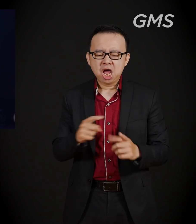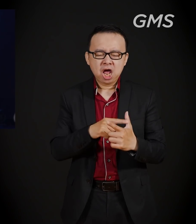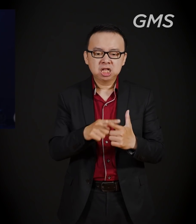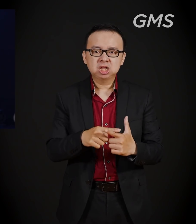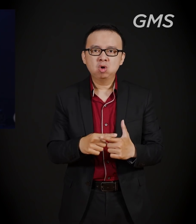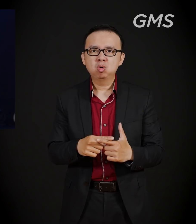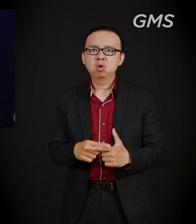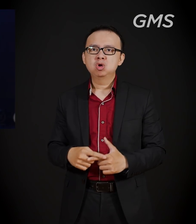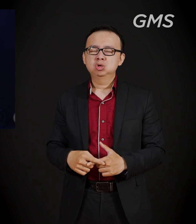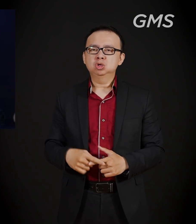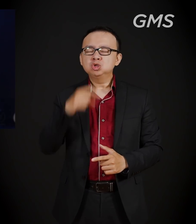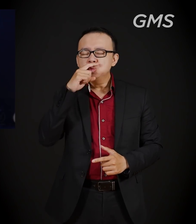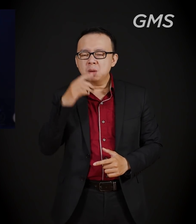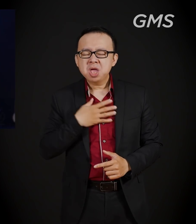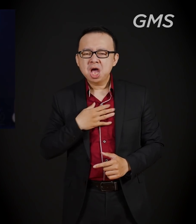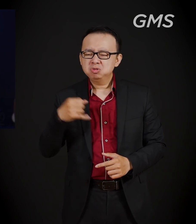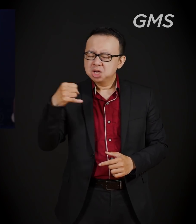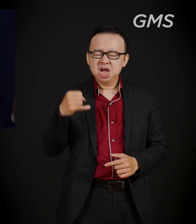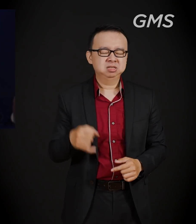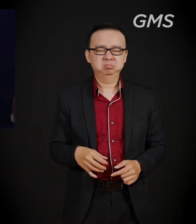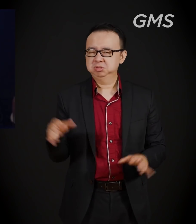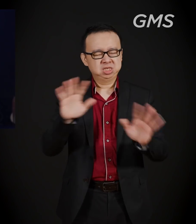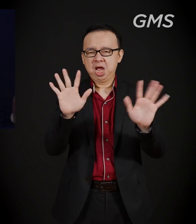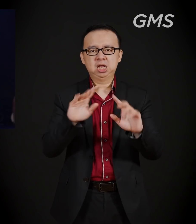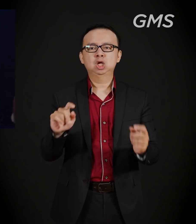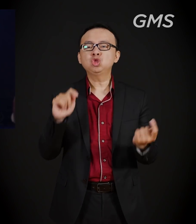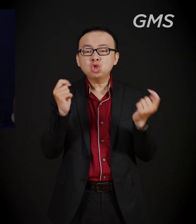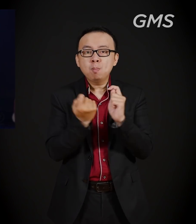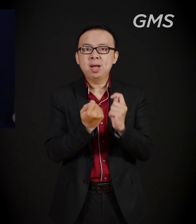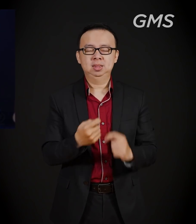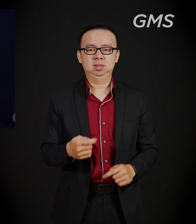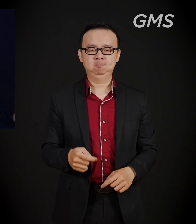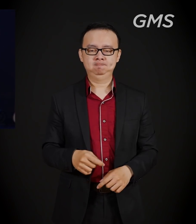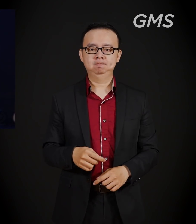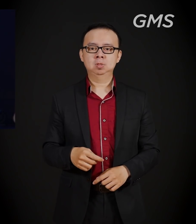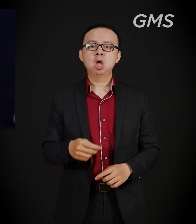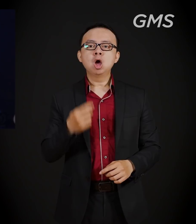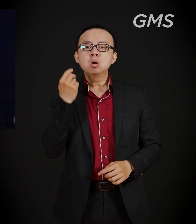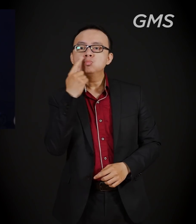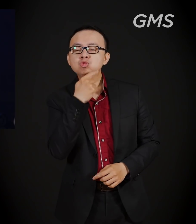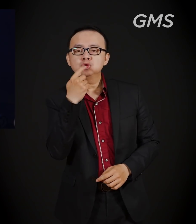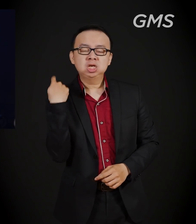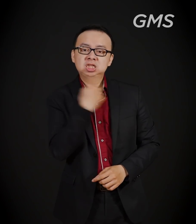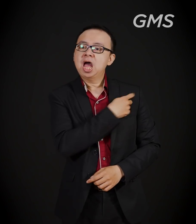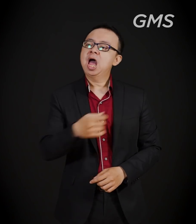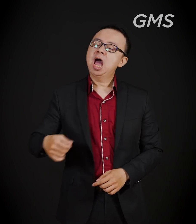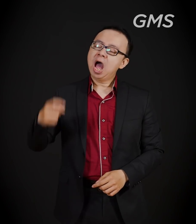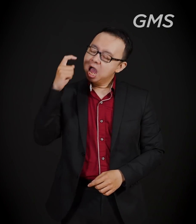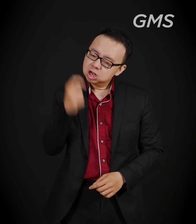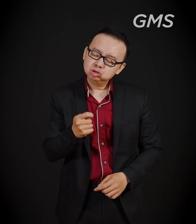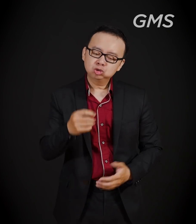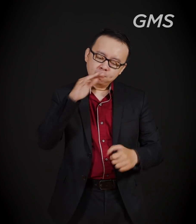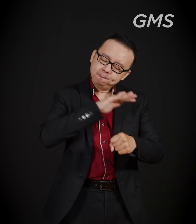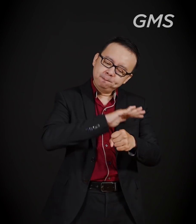pendeta. Bertobatlah. Karena mulut kita harus selalu penuh syukur. Kita tidak mengucapkan apa yang sedang